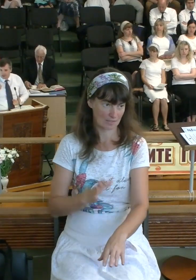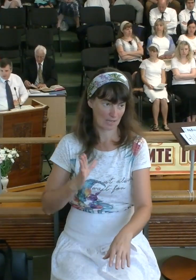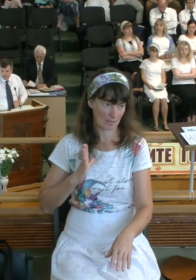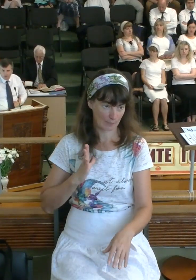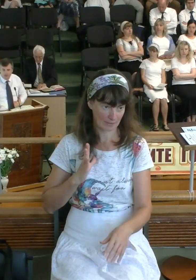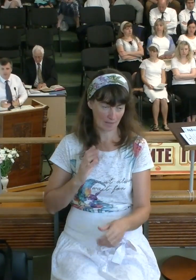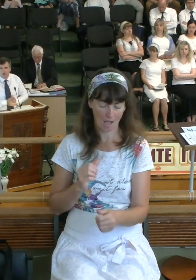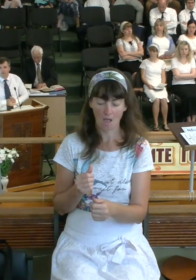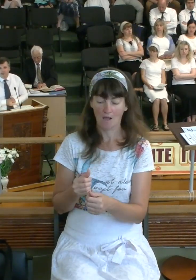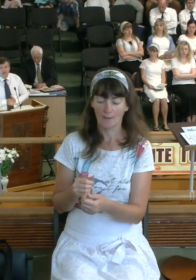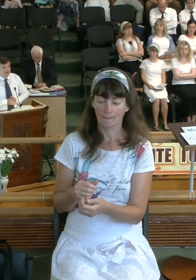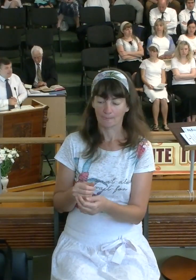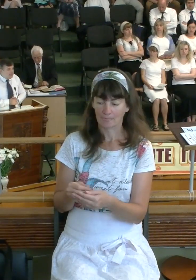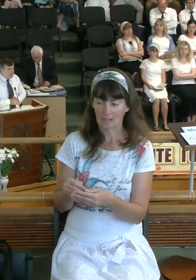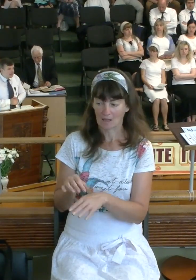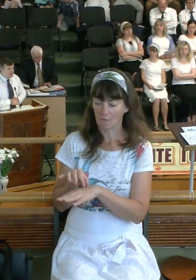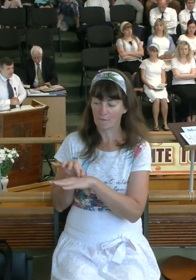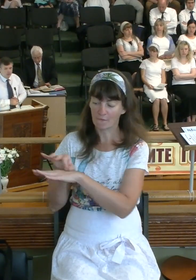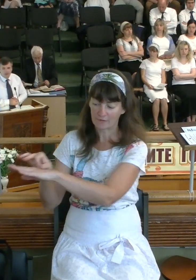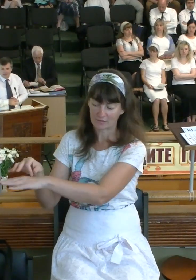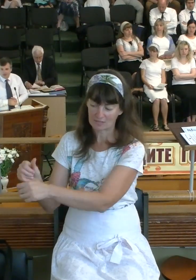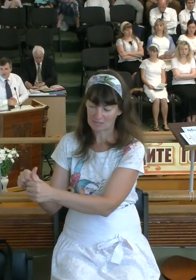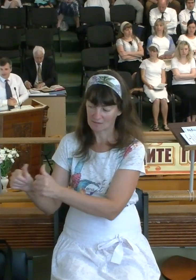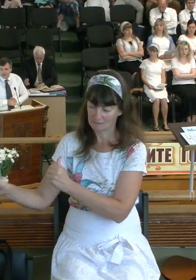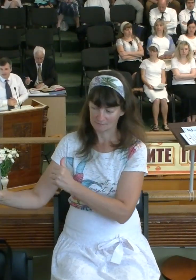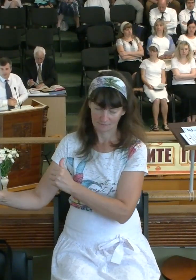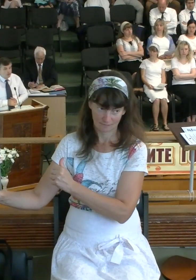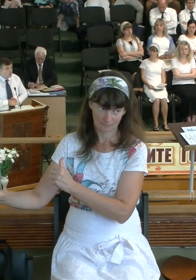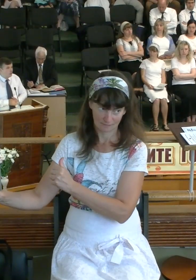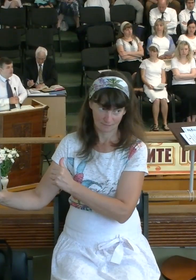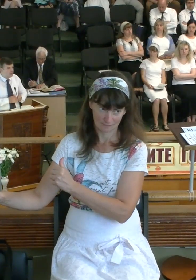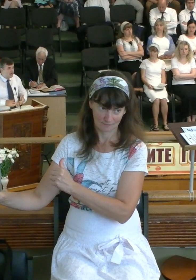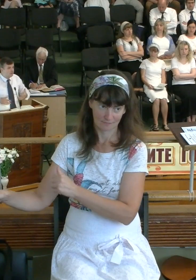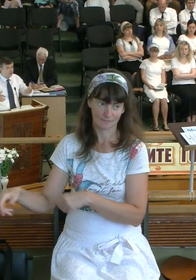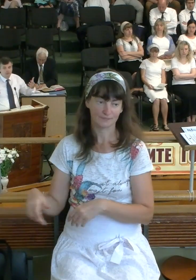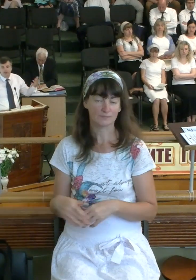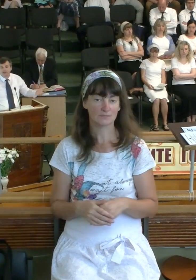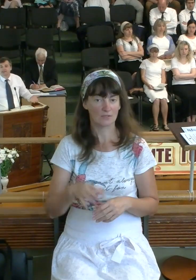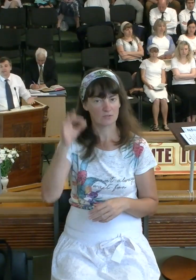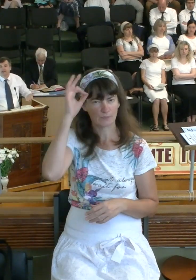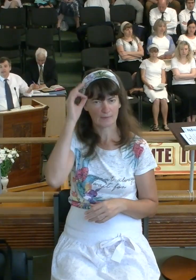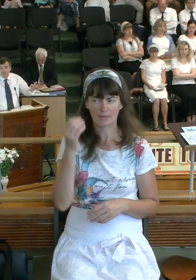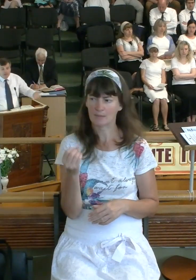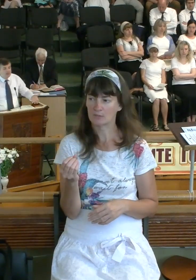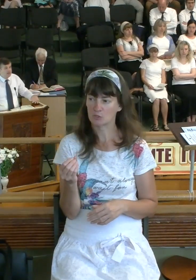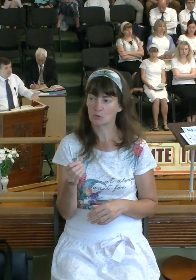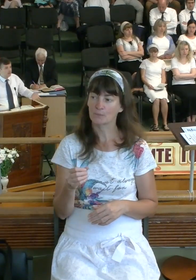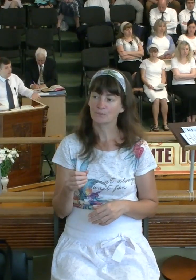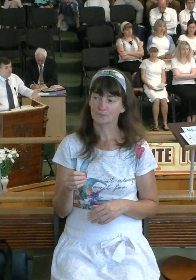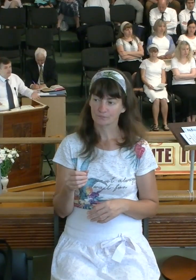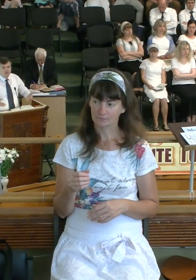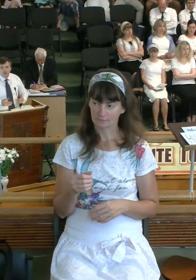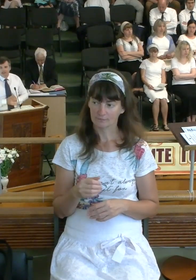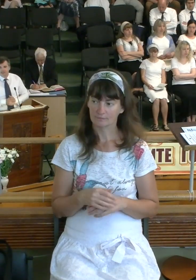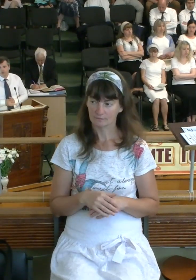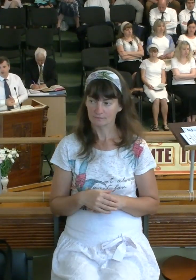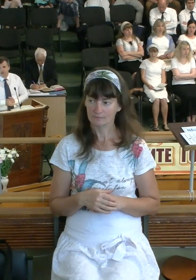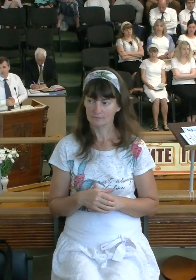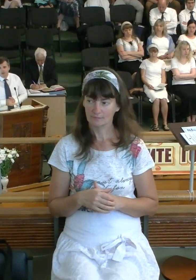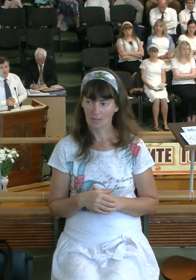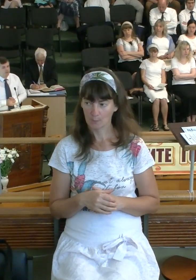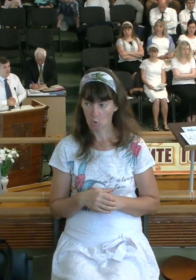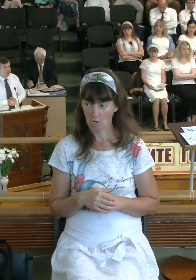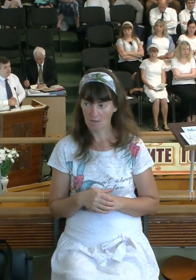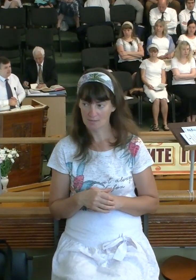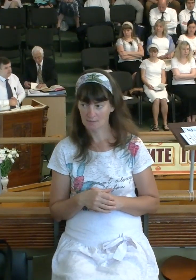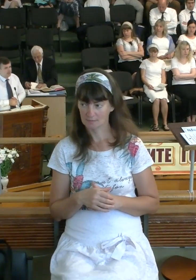можем в дальнейшем вспомнить потом Гиезия, который также сказал пророку неправду, и он покрылся проказой. И вот Господь